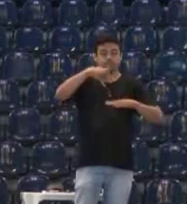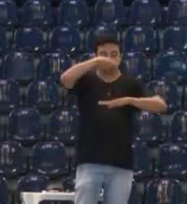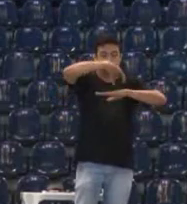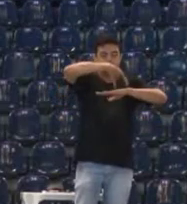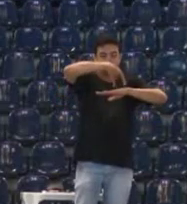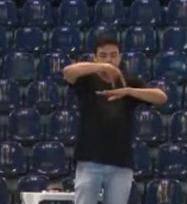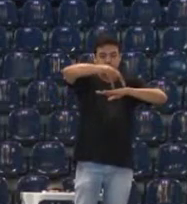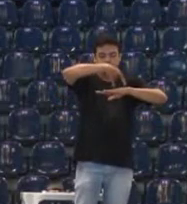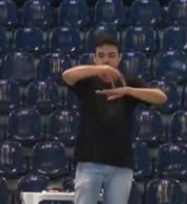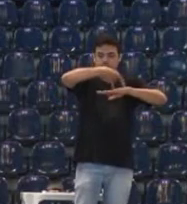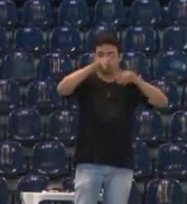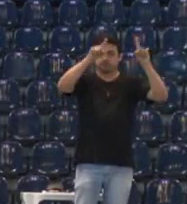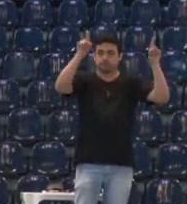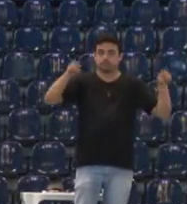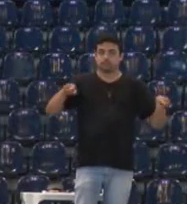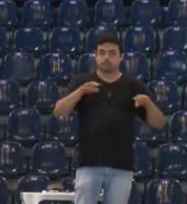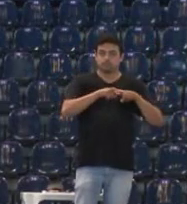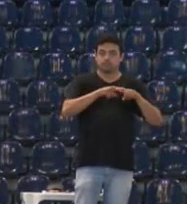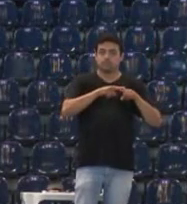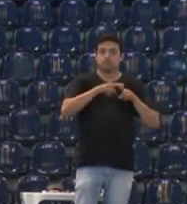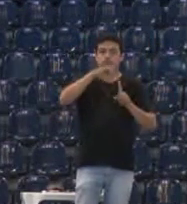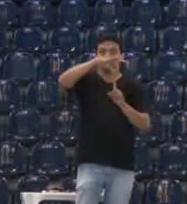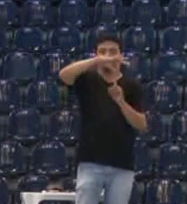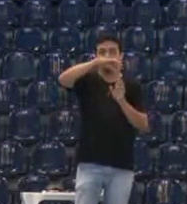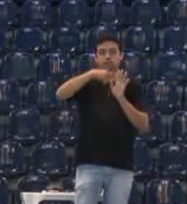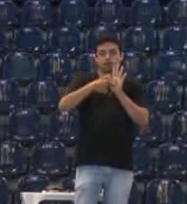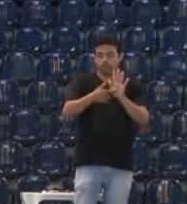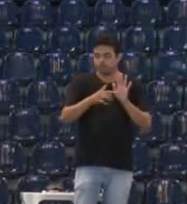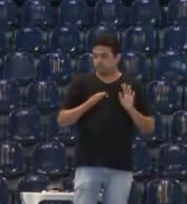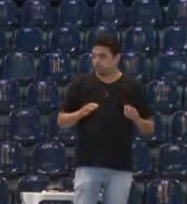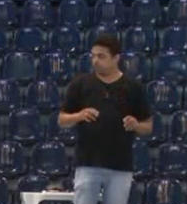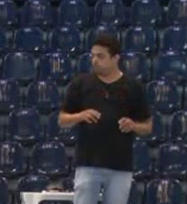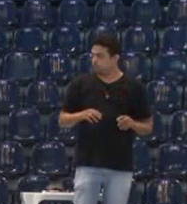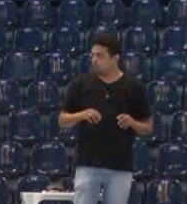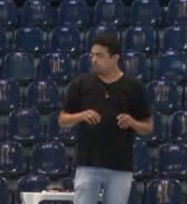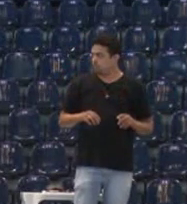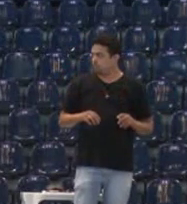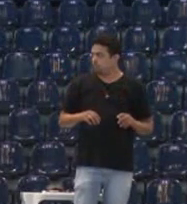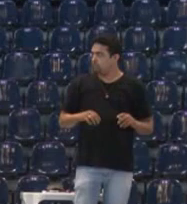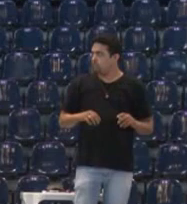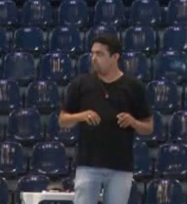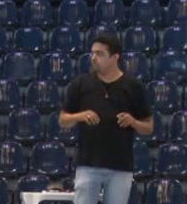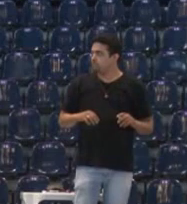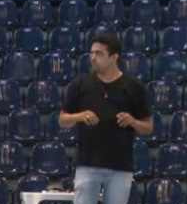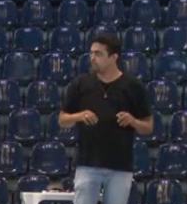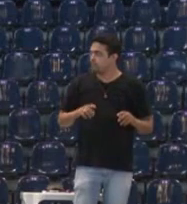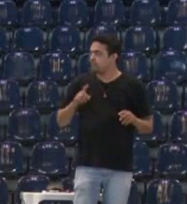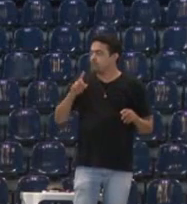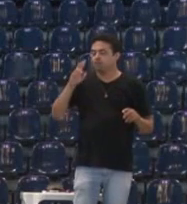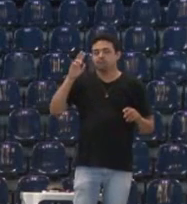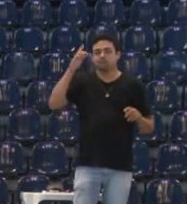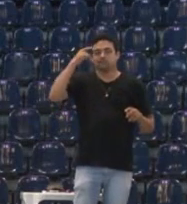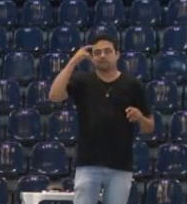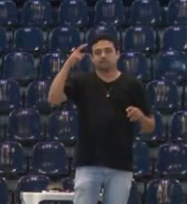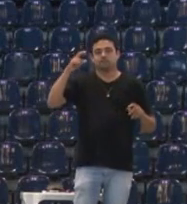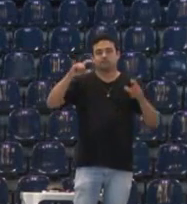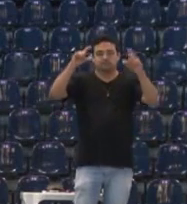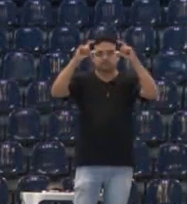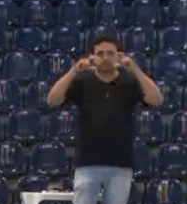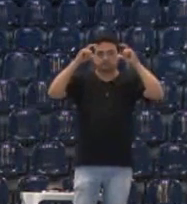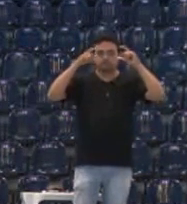virtual uma placa realidade virtual imaginando que a placa